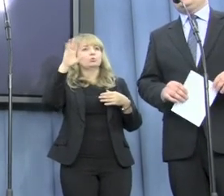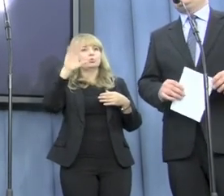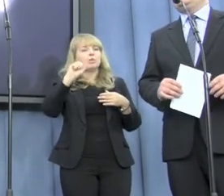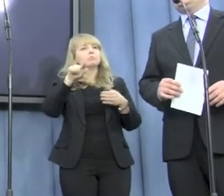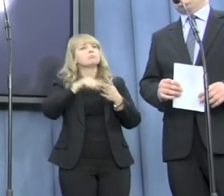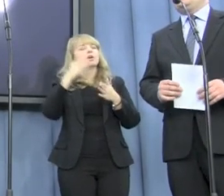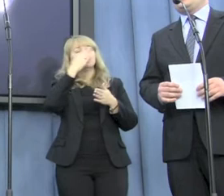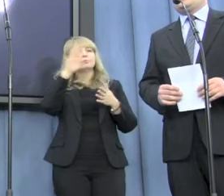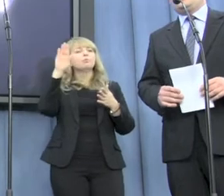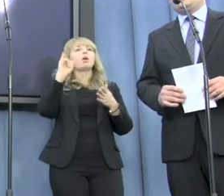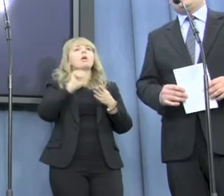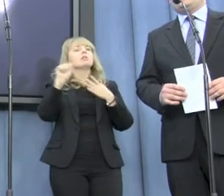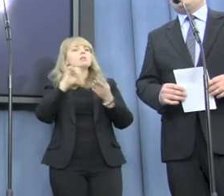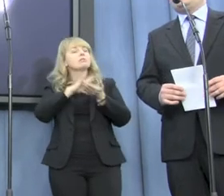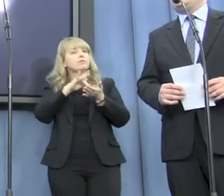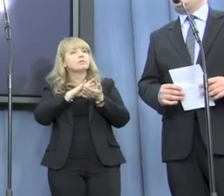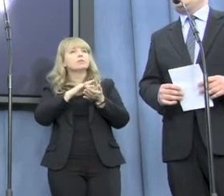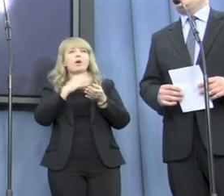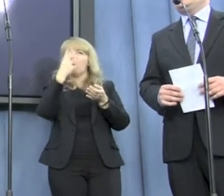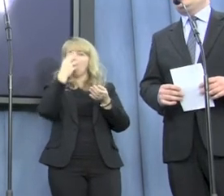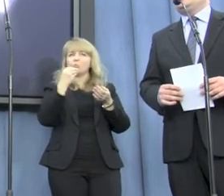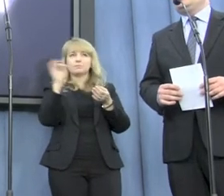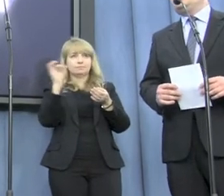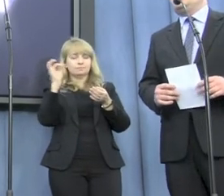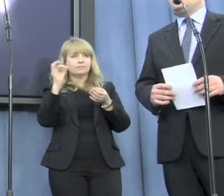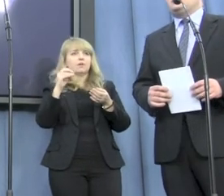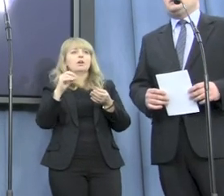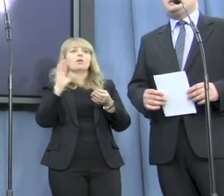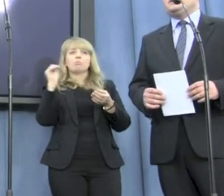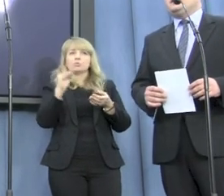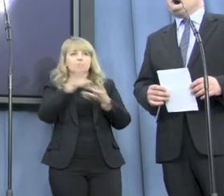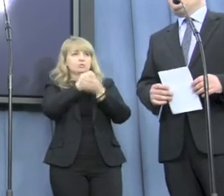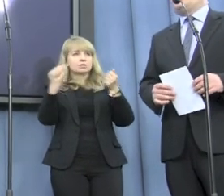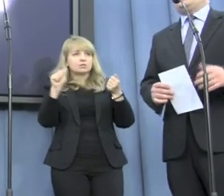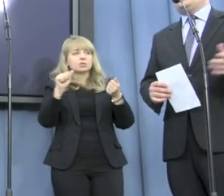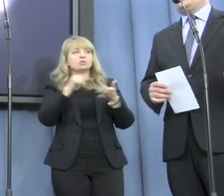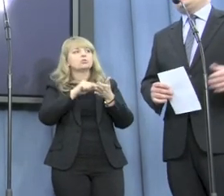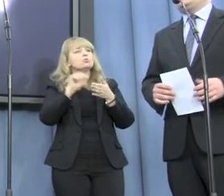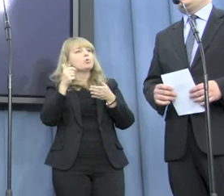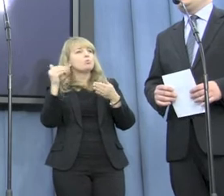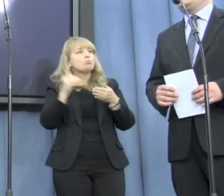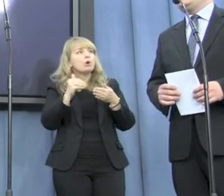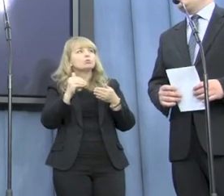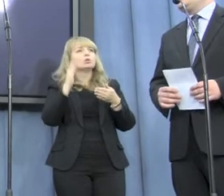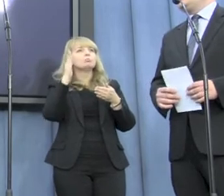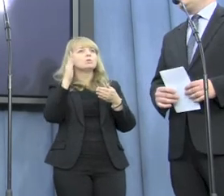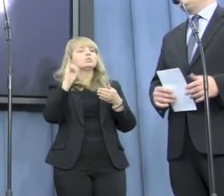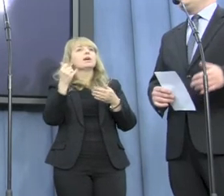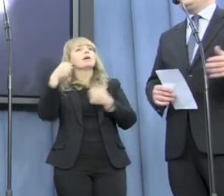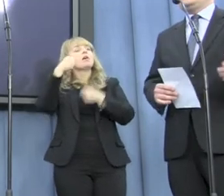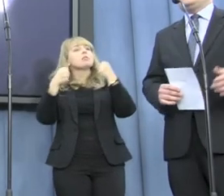skutki, bardzo obrazowe pokazujące to, co się dzieje, to, co się może wydarzyć, kiedy